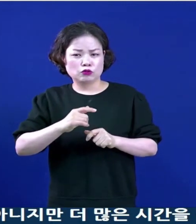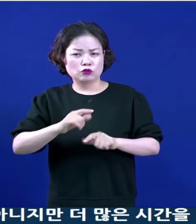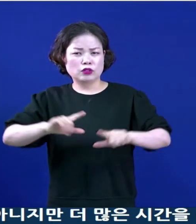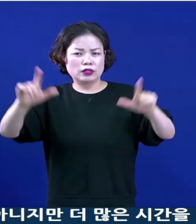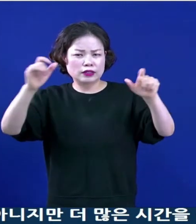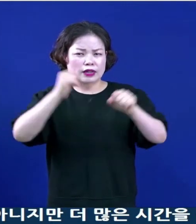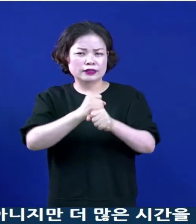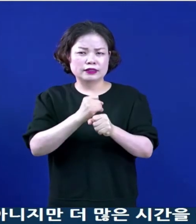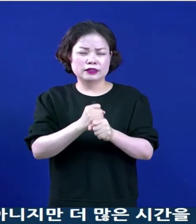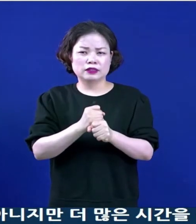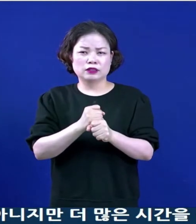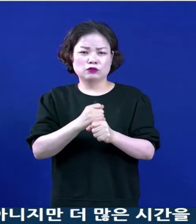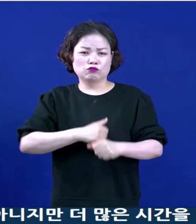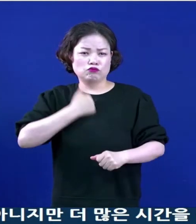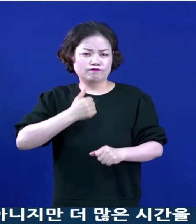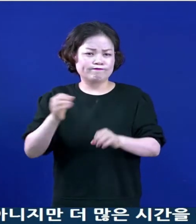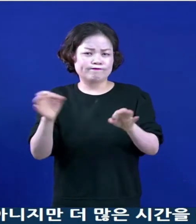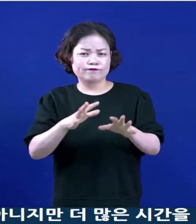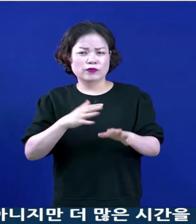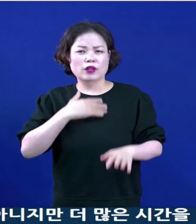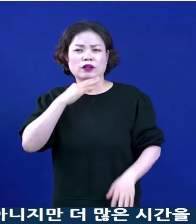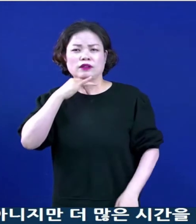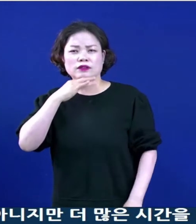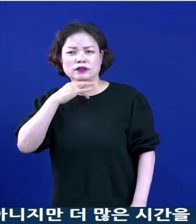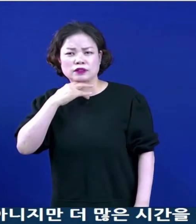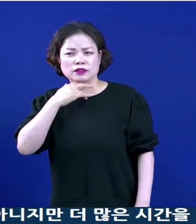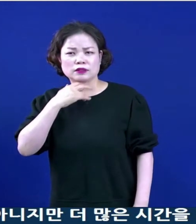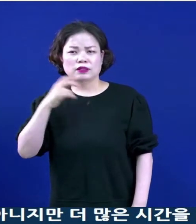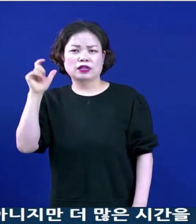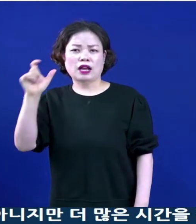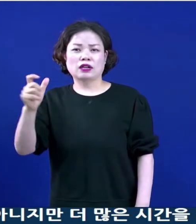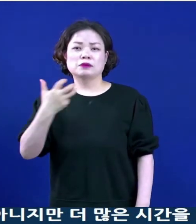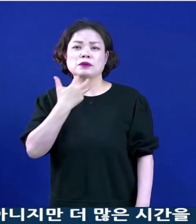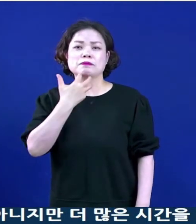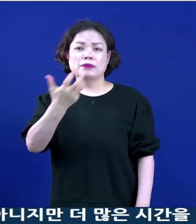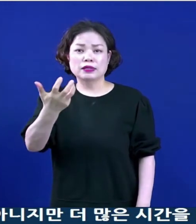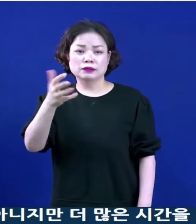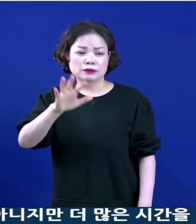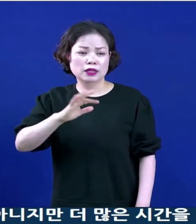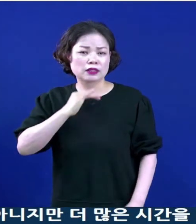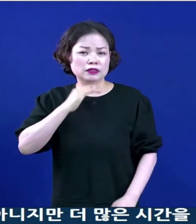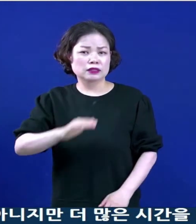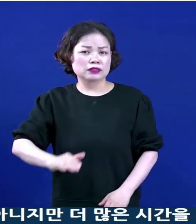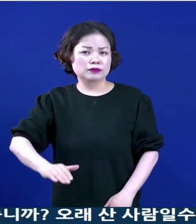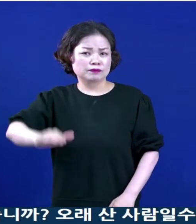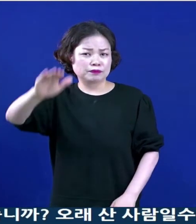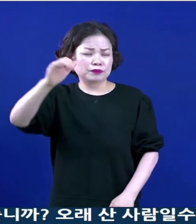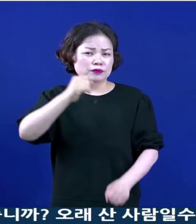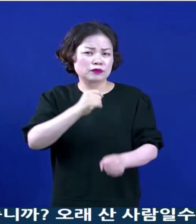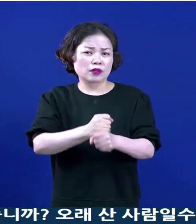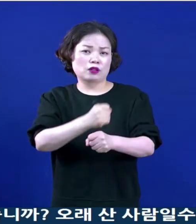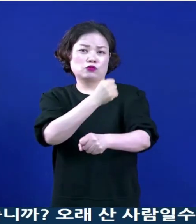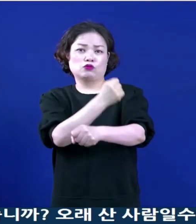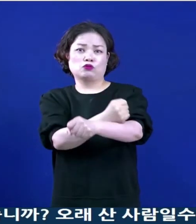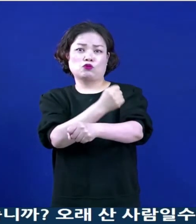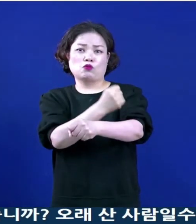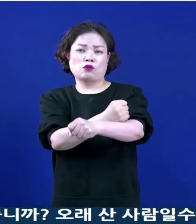지나가며 우리의 연수가 70이요 강건하면 80이라도 그 연수의 자랑은